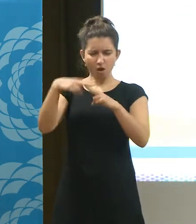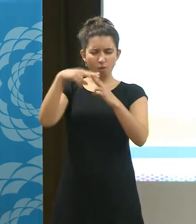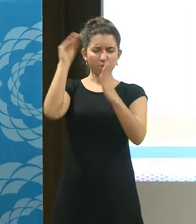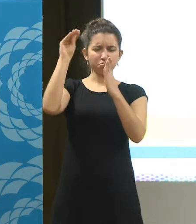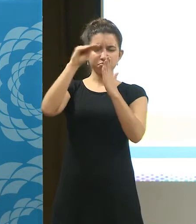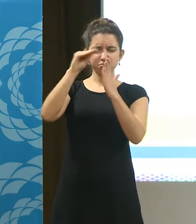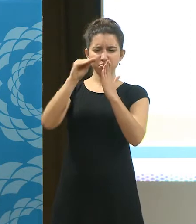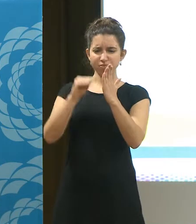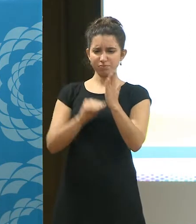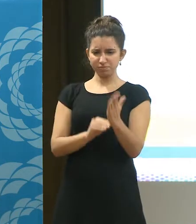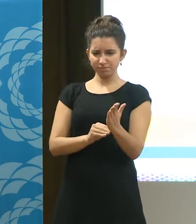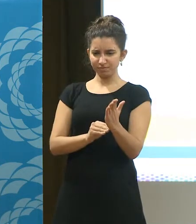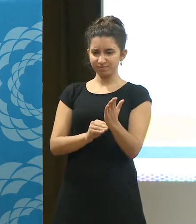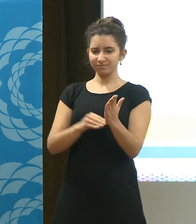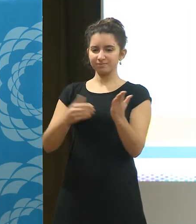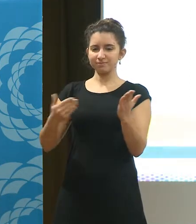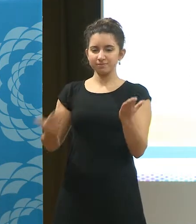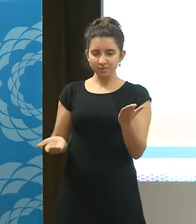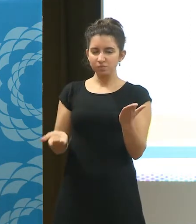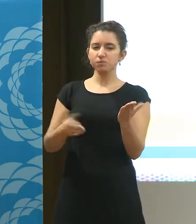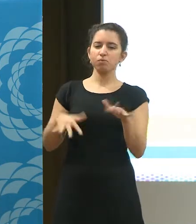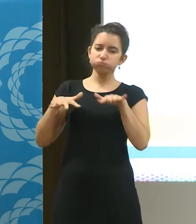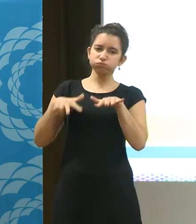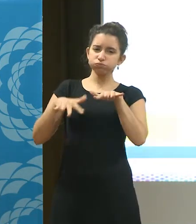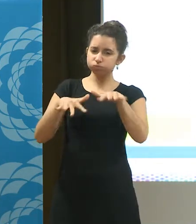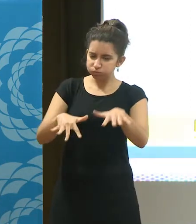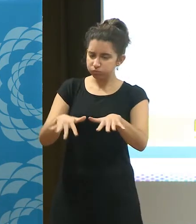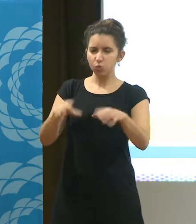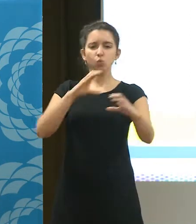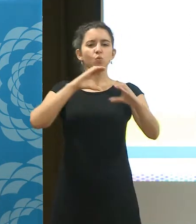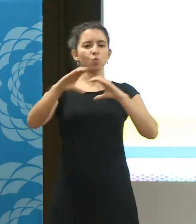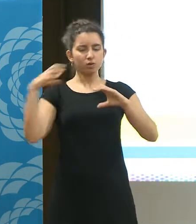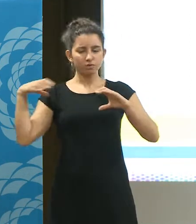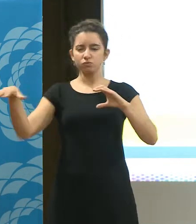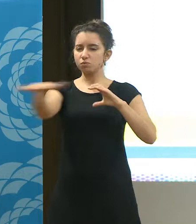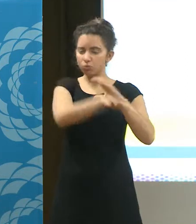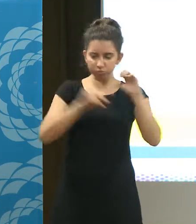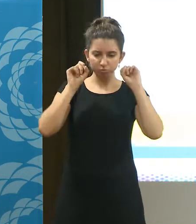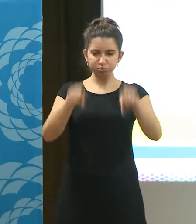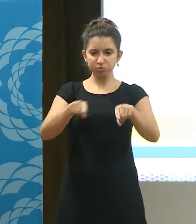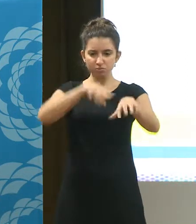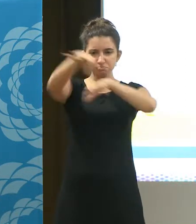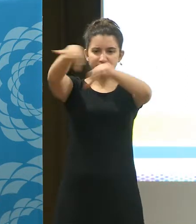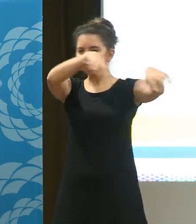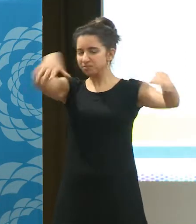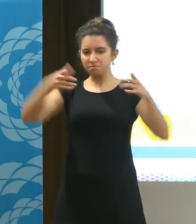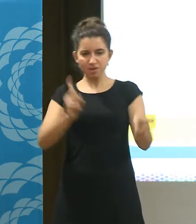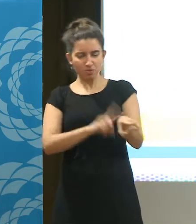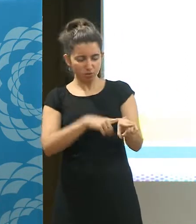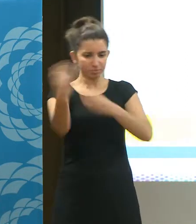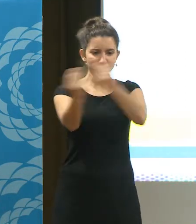quizás, y es porque muchas veces los que militamos la comunicación popular alternativa estamos en muchos lugares a la vez porque hacemos